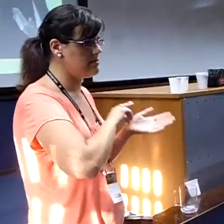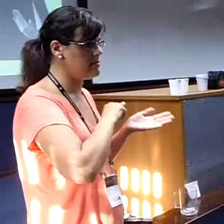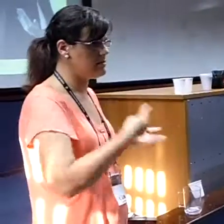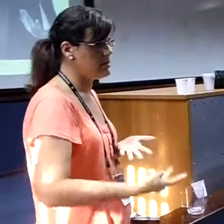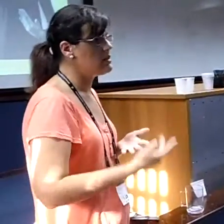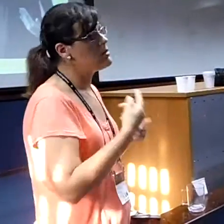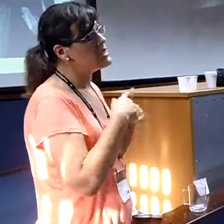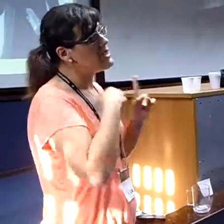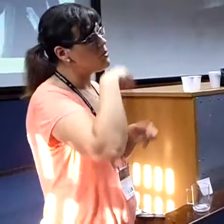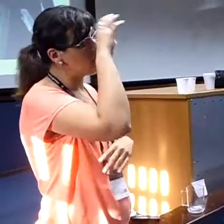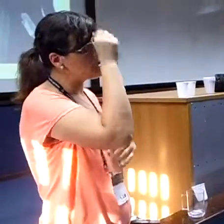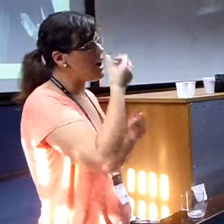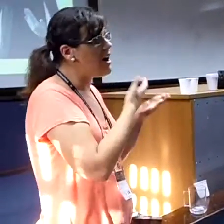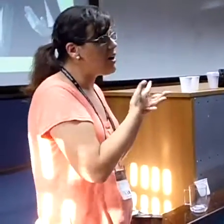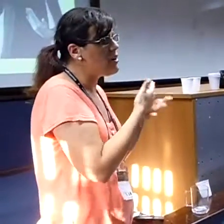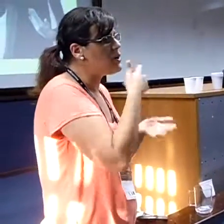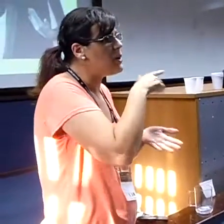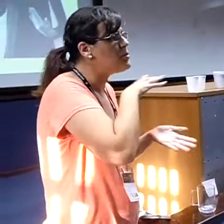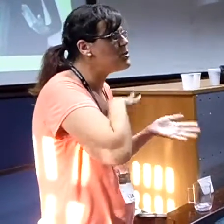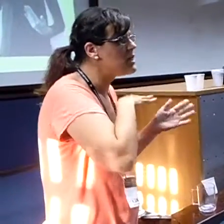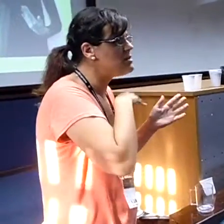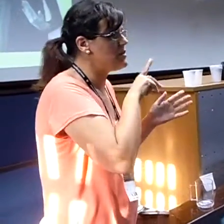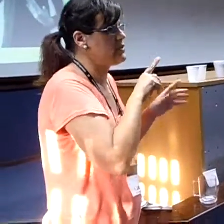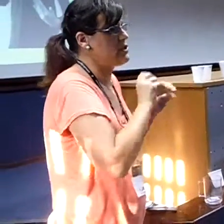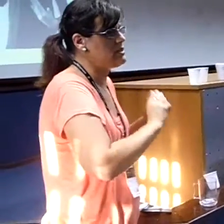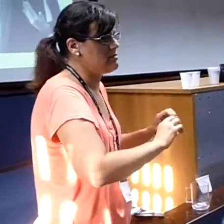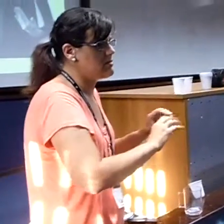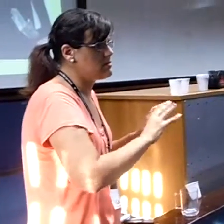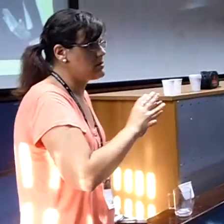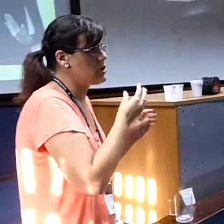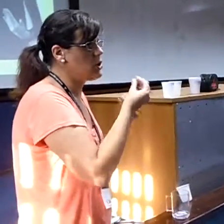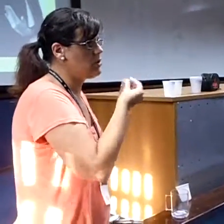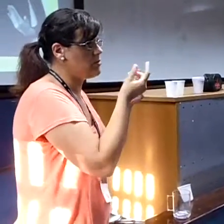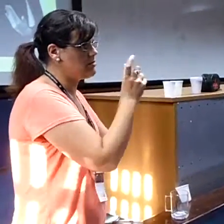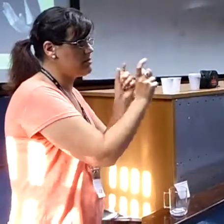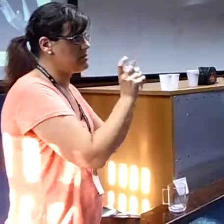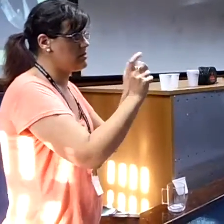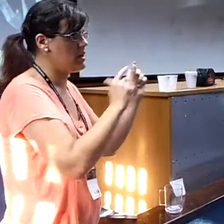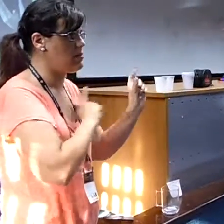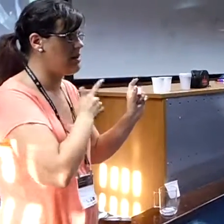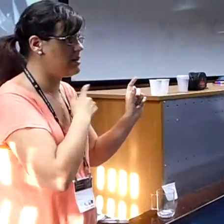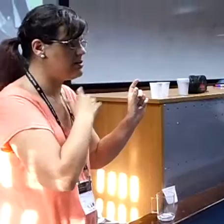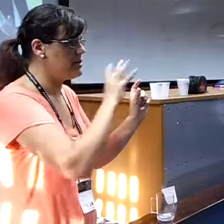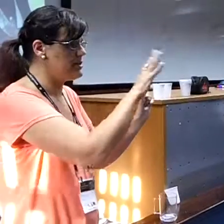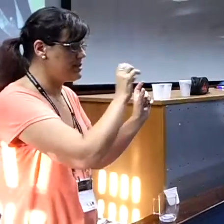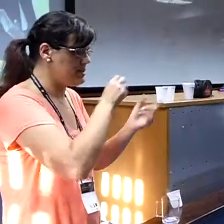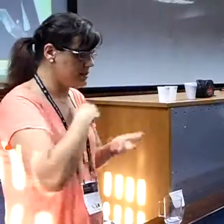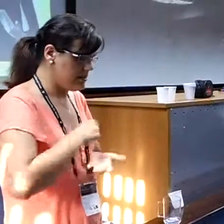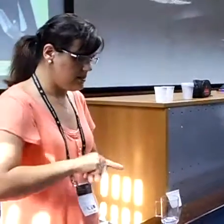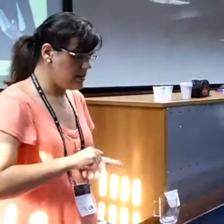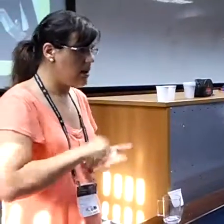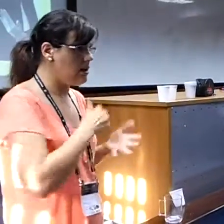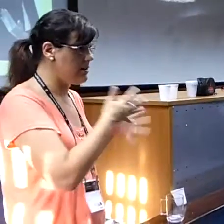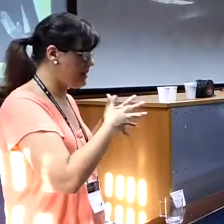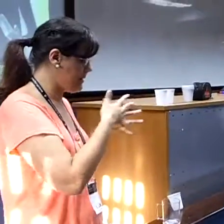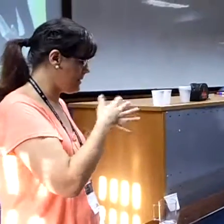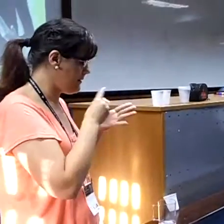A escrita é um pouco diferente, né? O português, né, a gramática é outra e